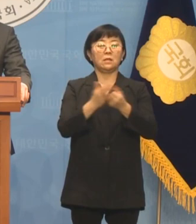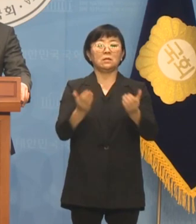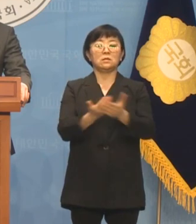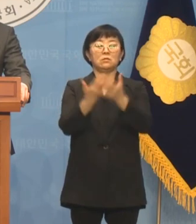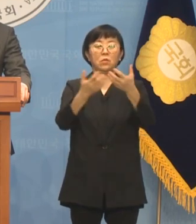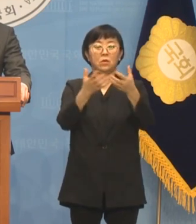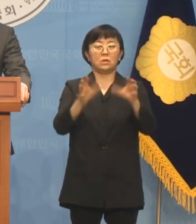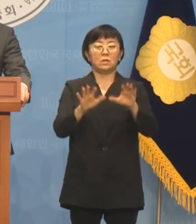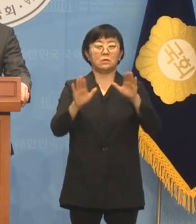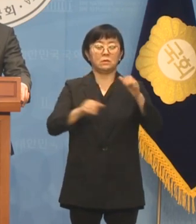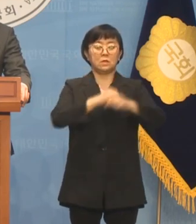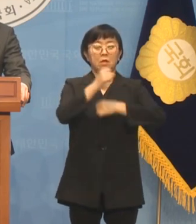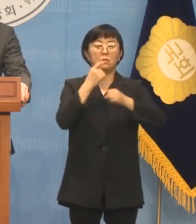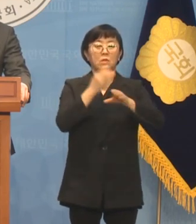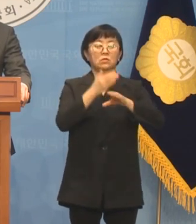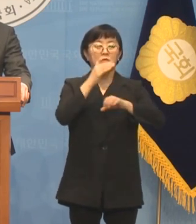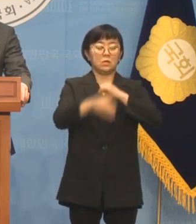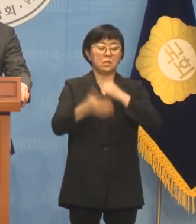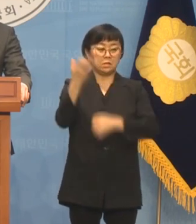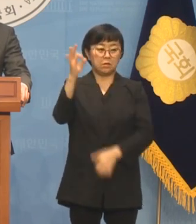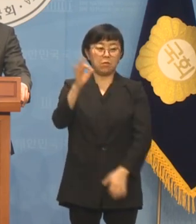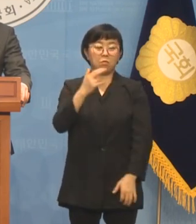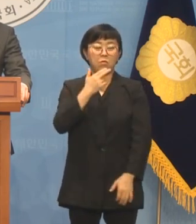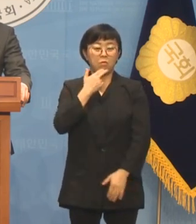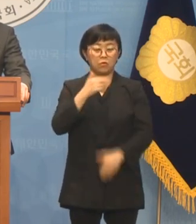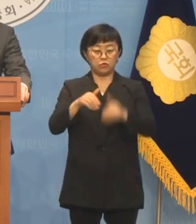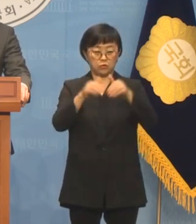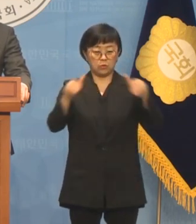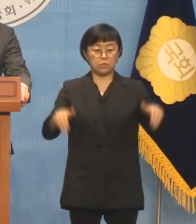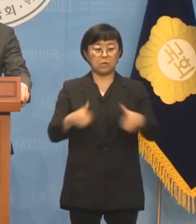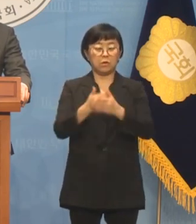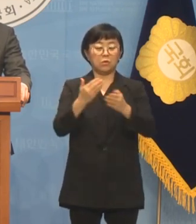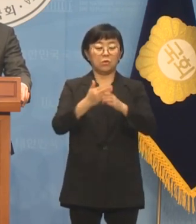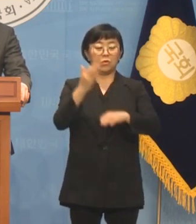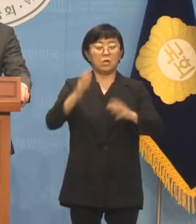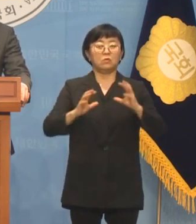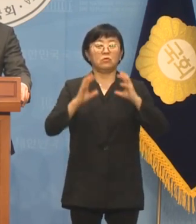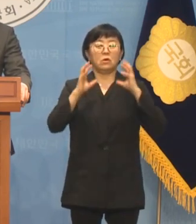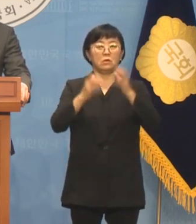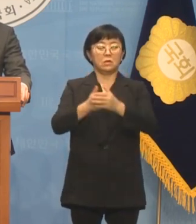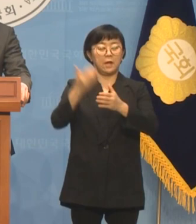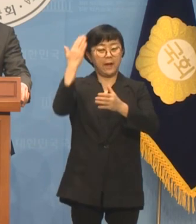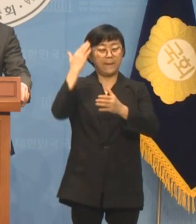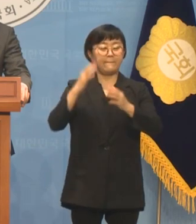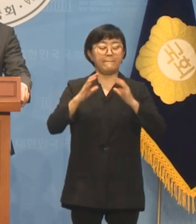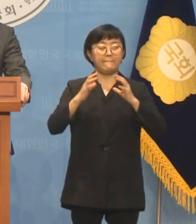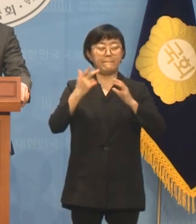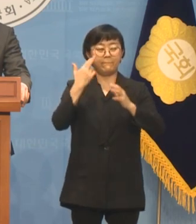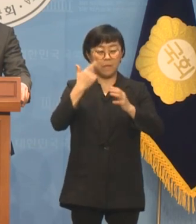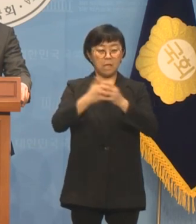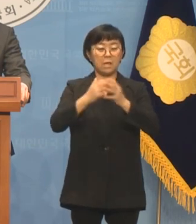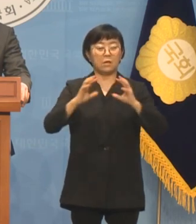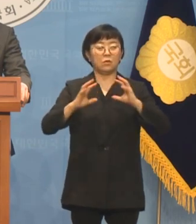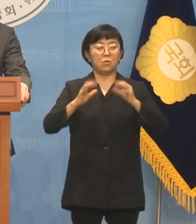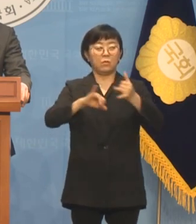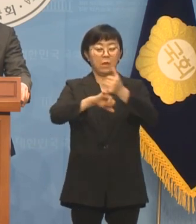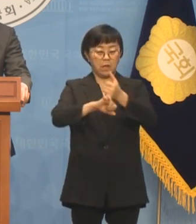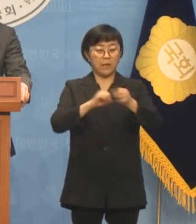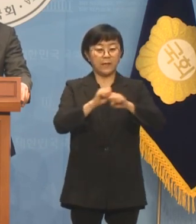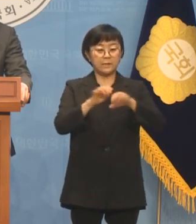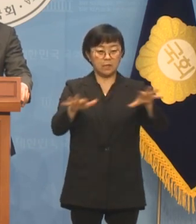통합진보당은 지금도 자유민주주의를 부정하며 중립적 통일국가와 한미동맹 해체를 강령으로 내세우고 있습니다.